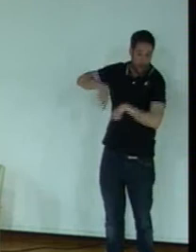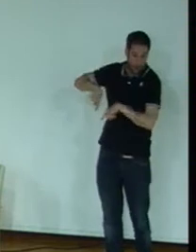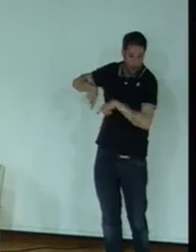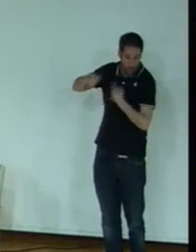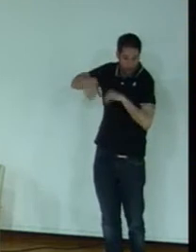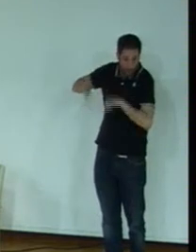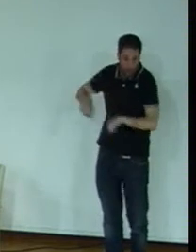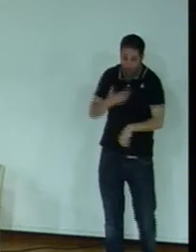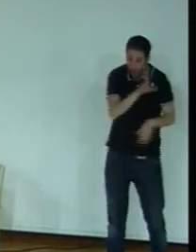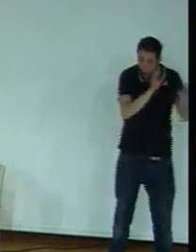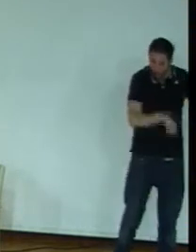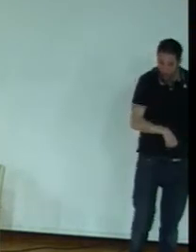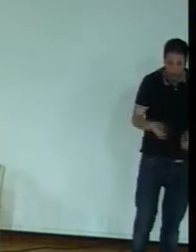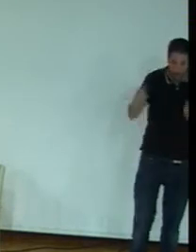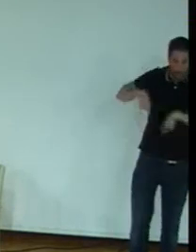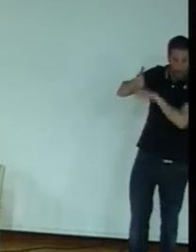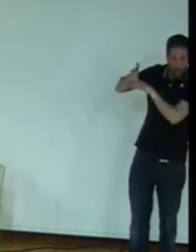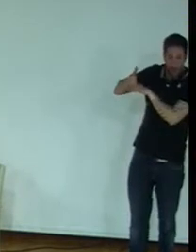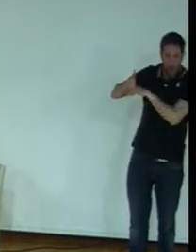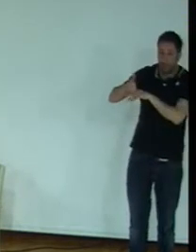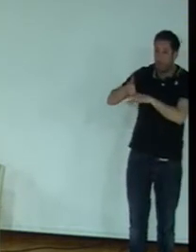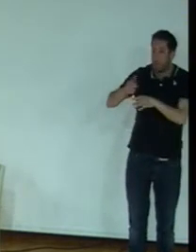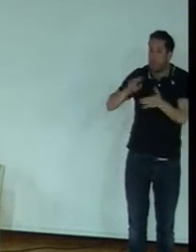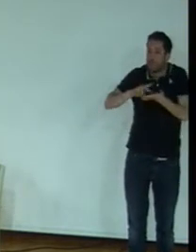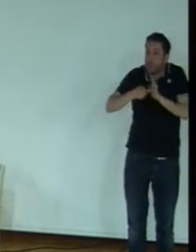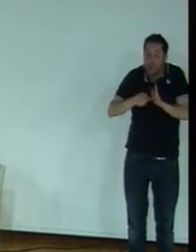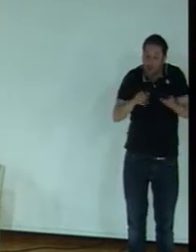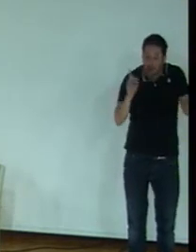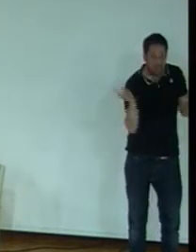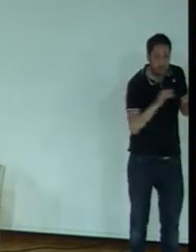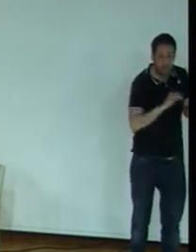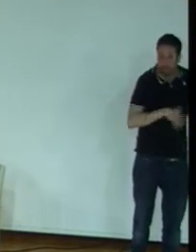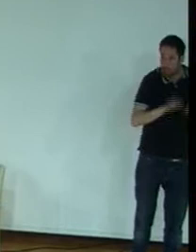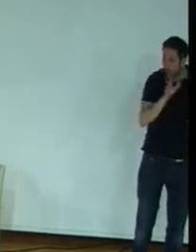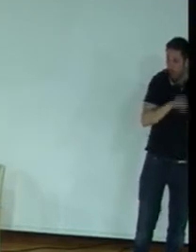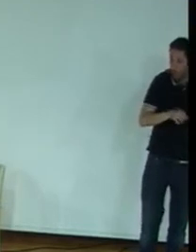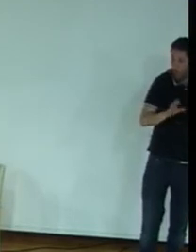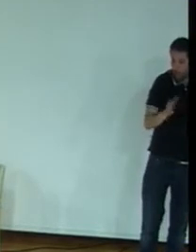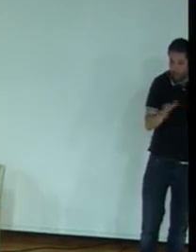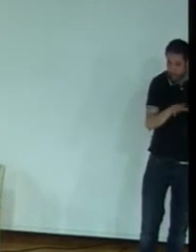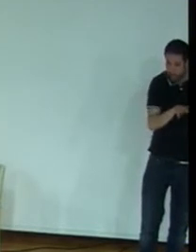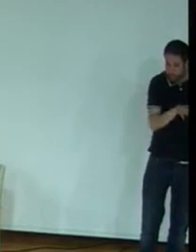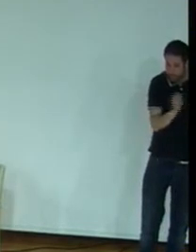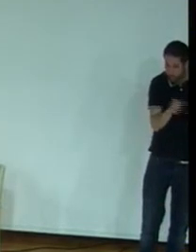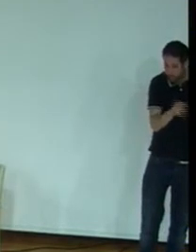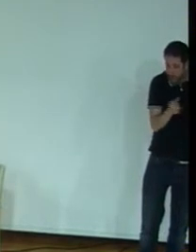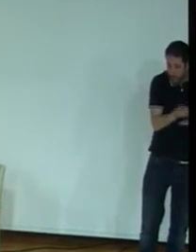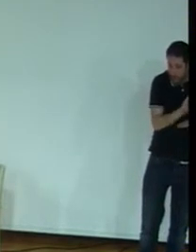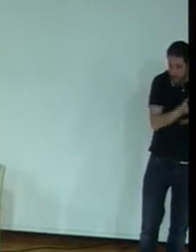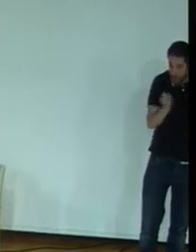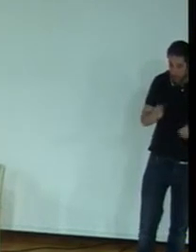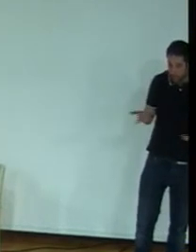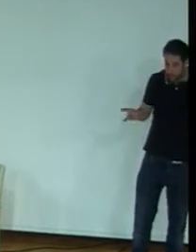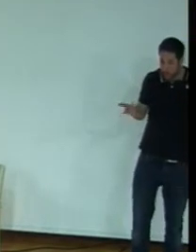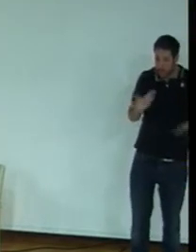d'autres peuvent le faire aussi. Il n'y a pas de raison technique particulière. Tout le monde le fait, et c'est